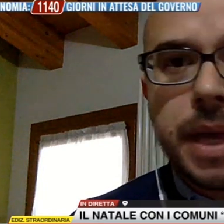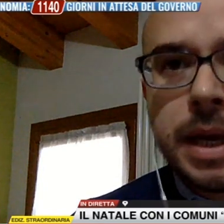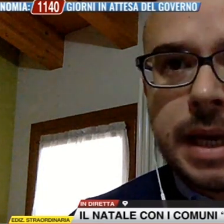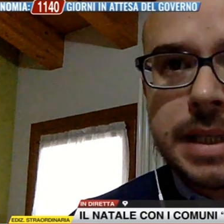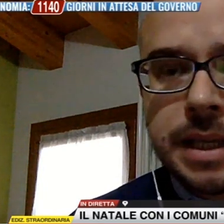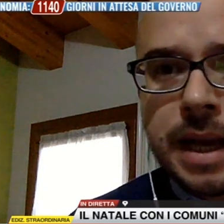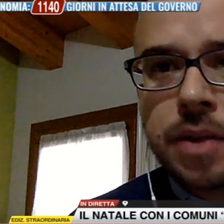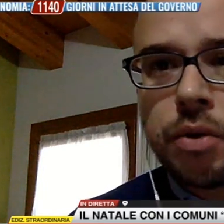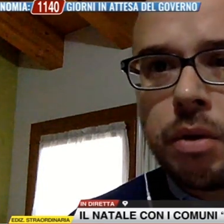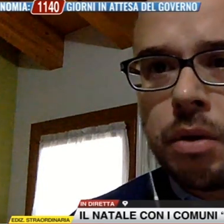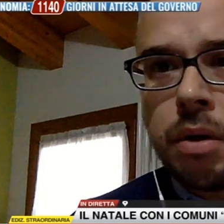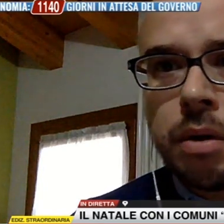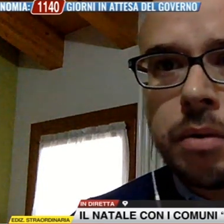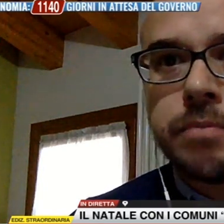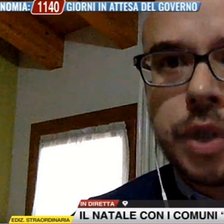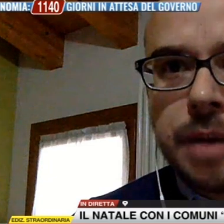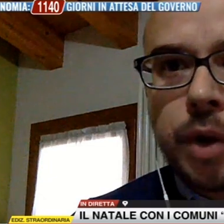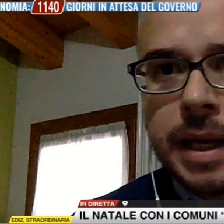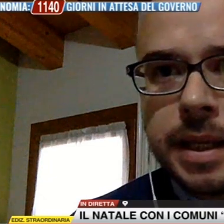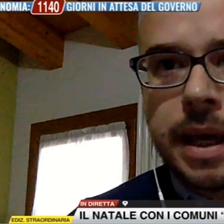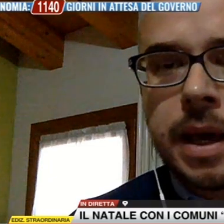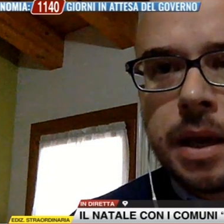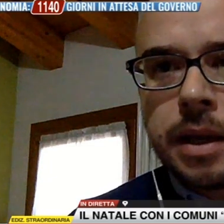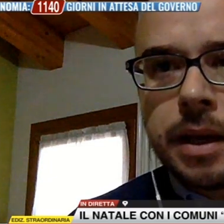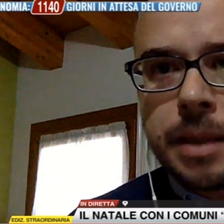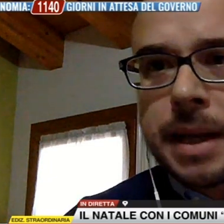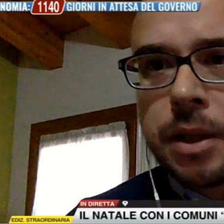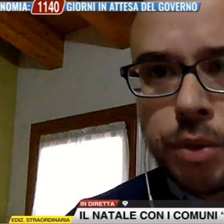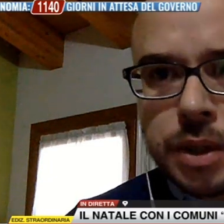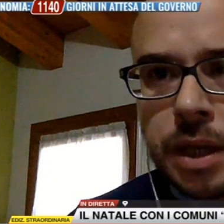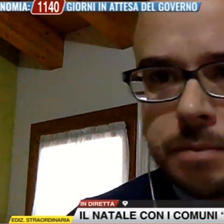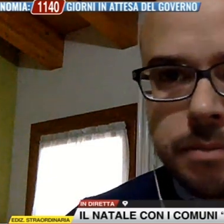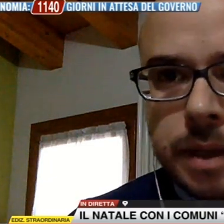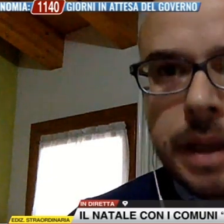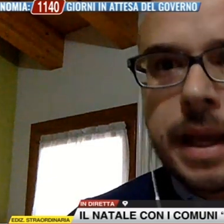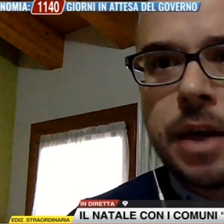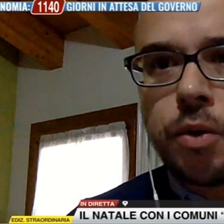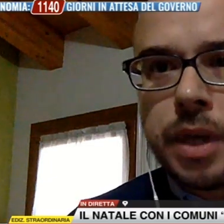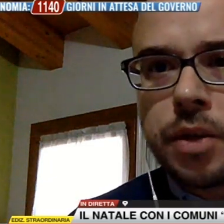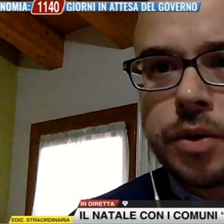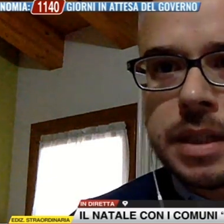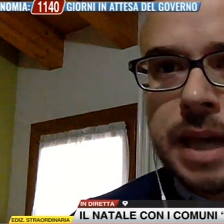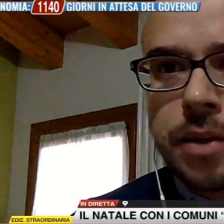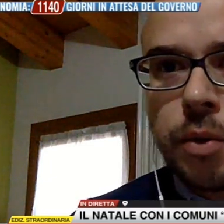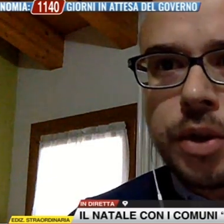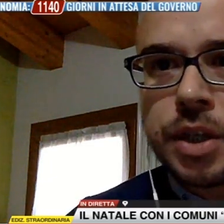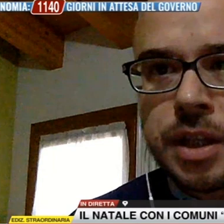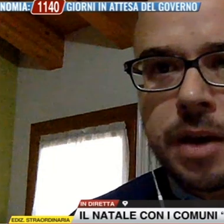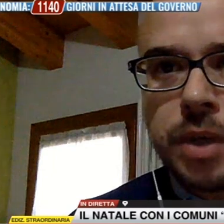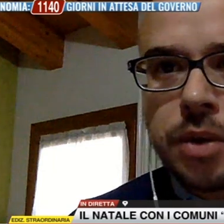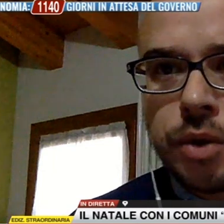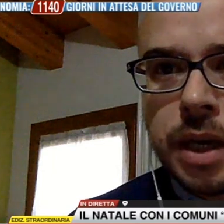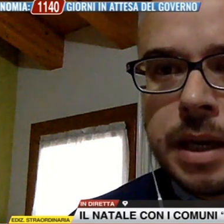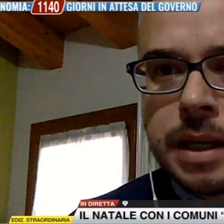DPCM che ha scatenato diciamo critiche da parte delle opposizioni, ed è nel loro diritto senz'altro quello di